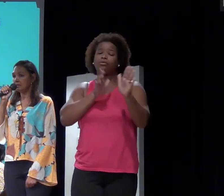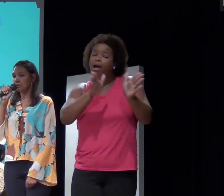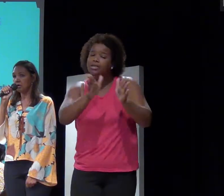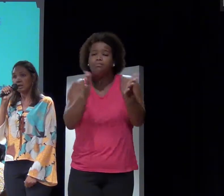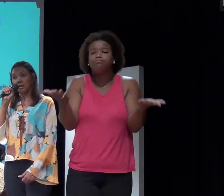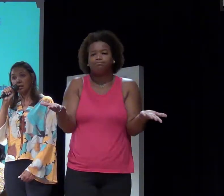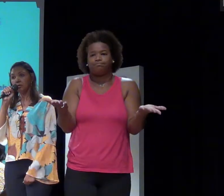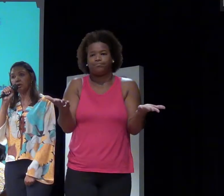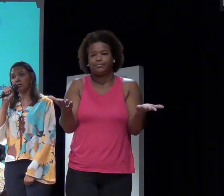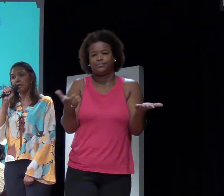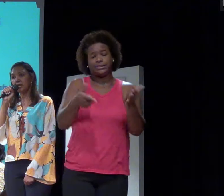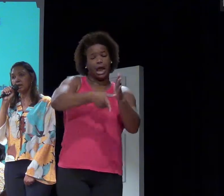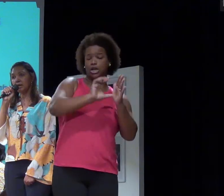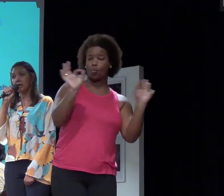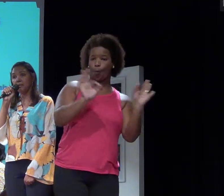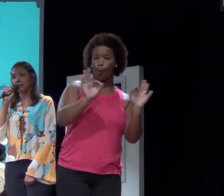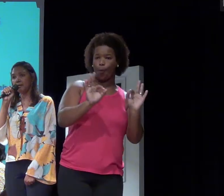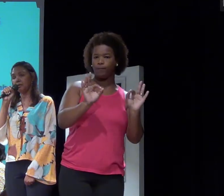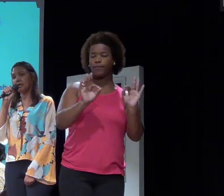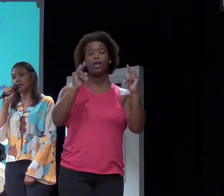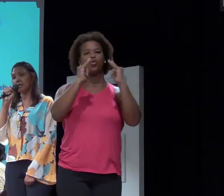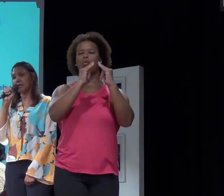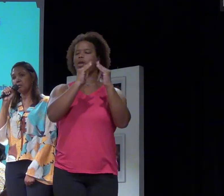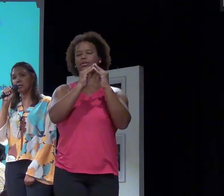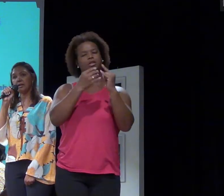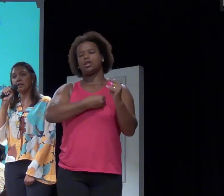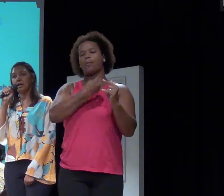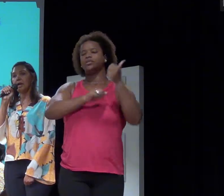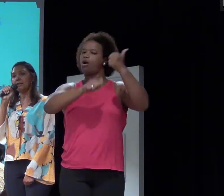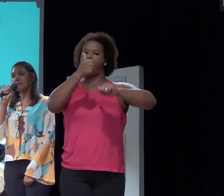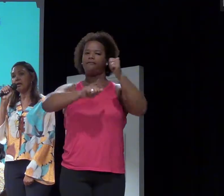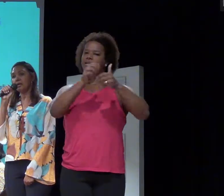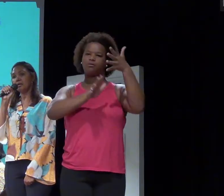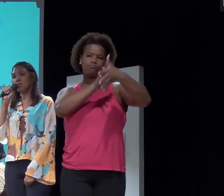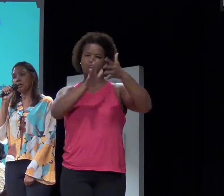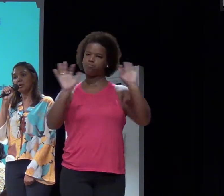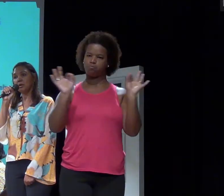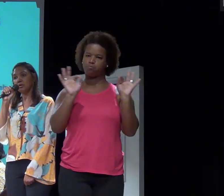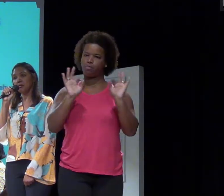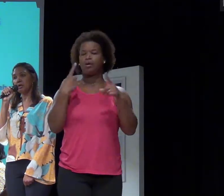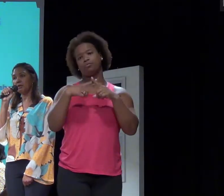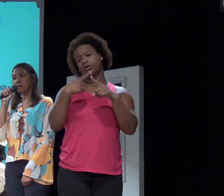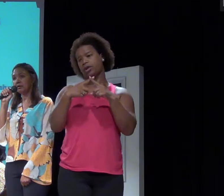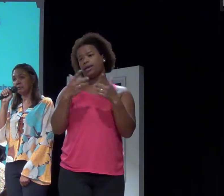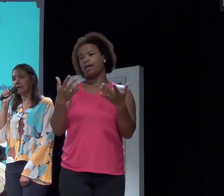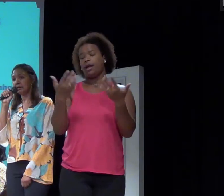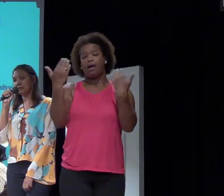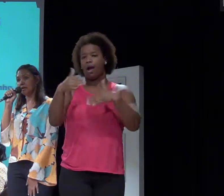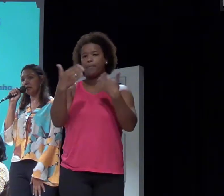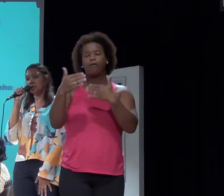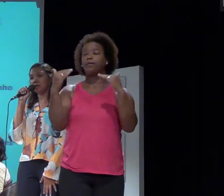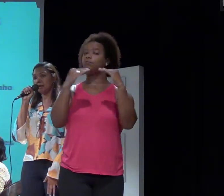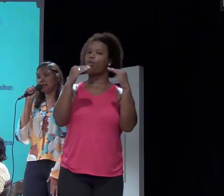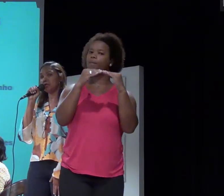acessibilidade para o surdo? Esse ano não teve. O ICES ele não participou da avaliação, porque as avaliações realmente não estavam dentro do padrão